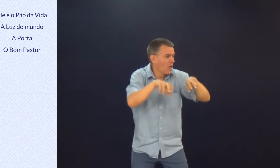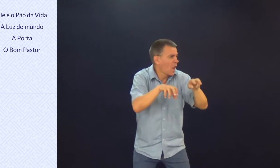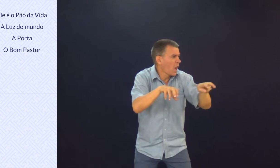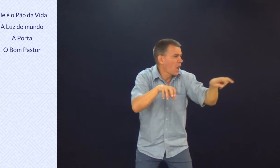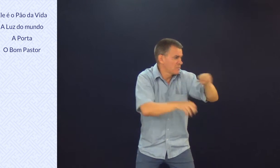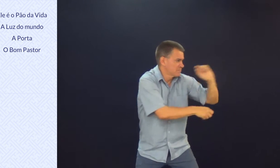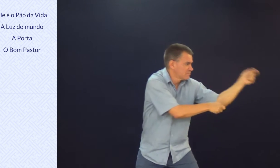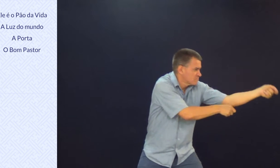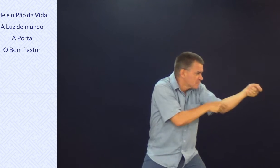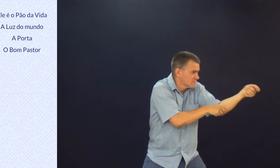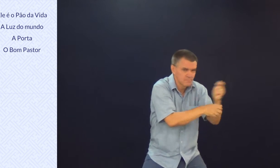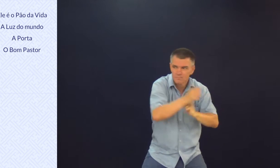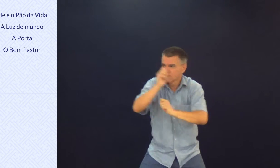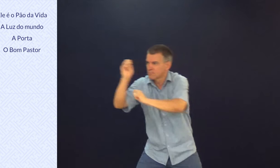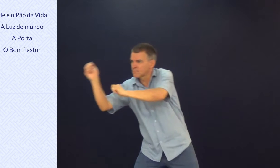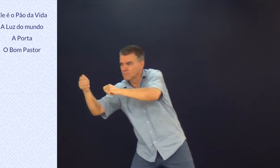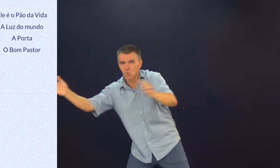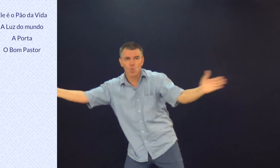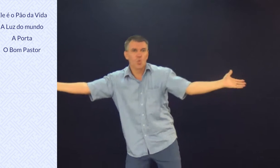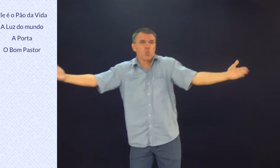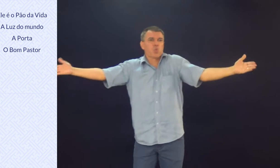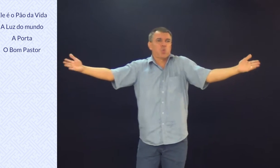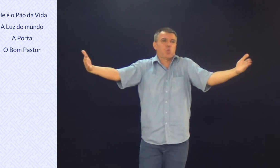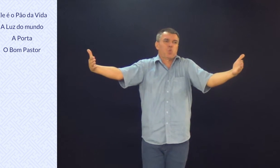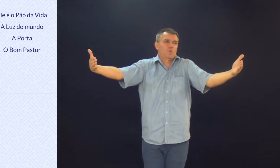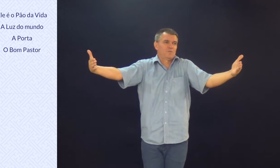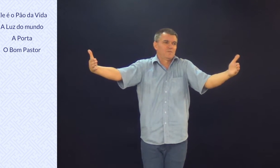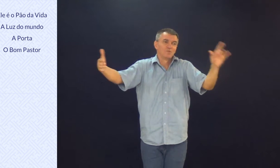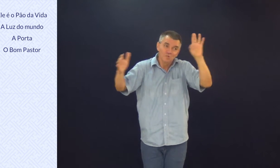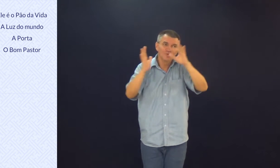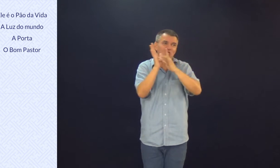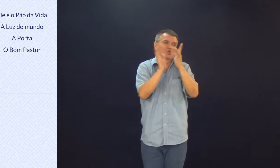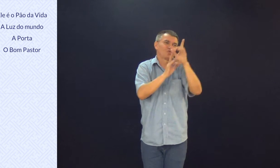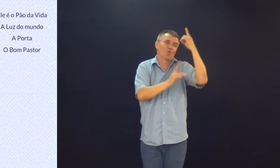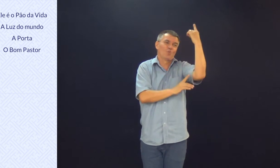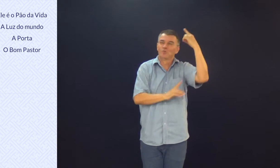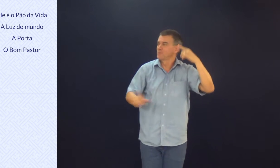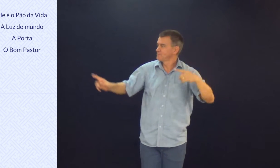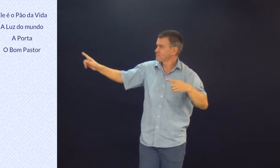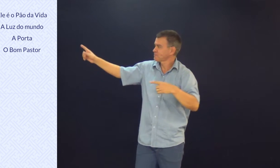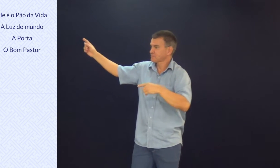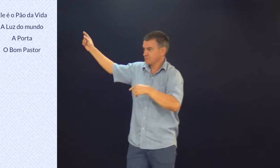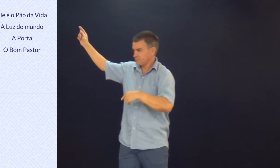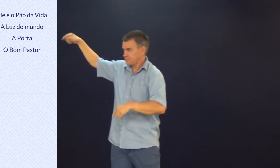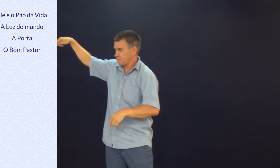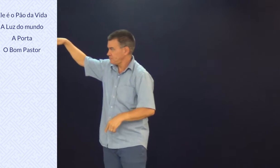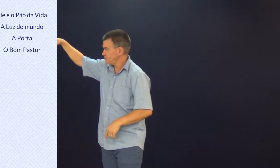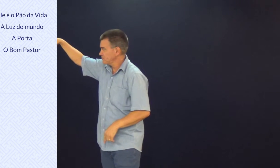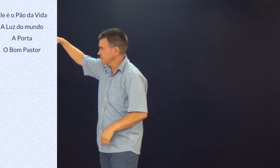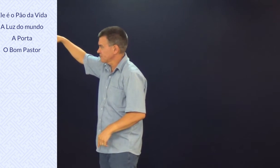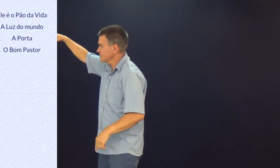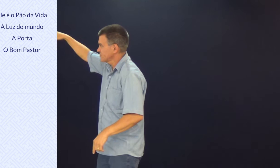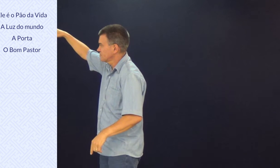ele percebeu nos oferece fugindo ele reúne elas um bando só jesus pode fazer isso